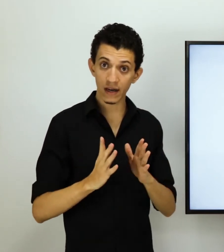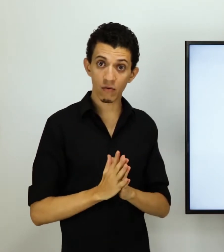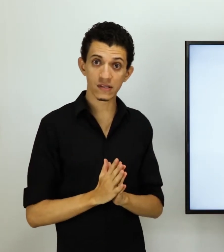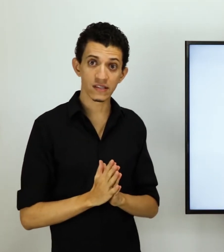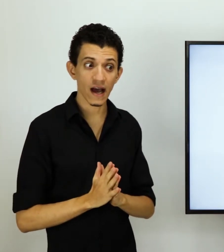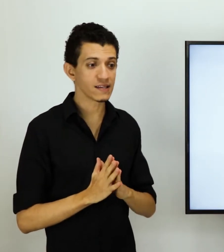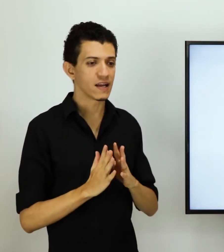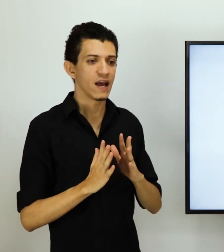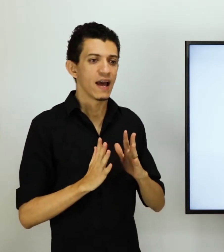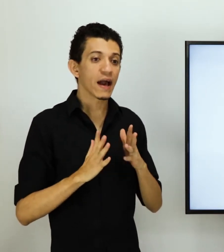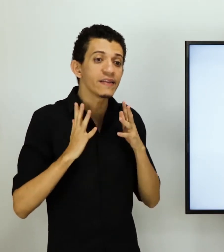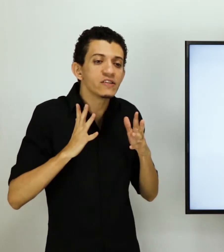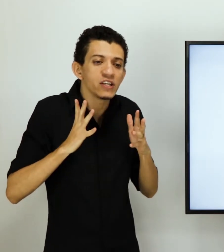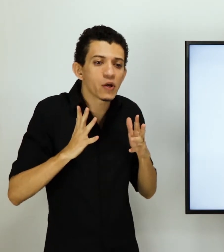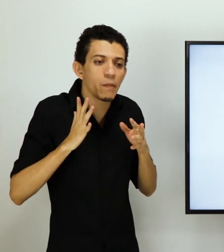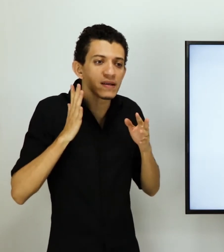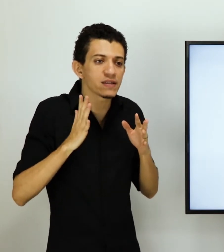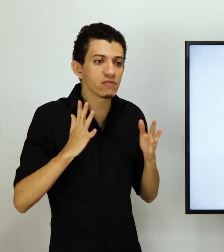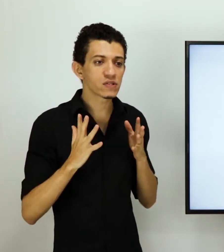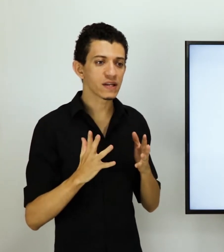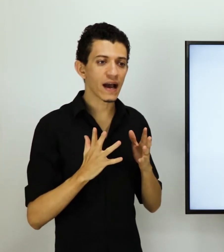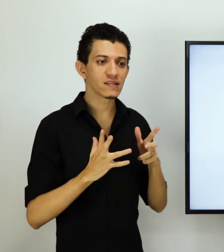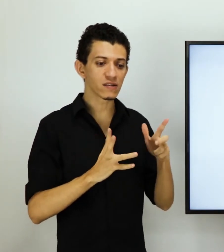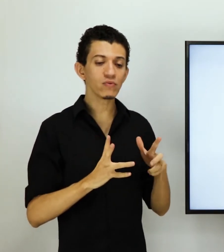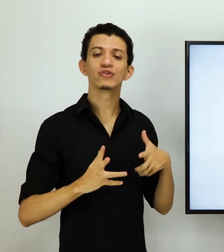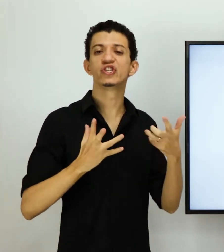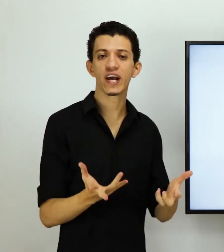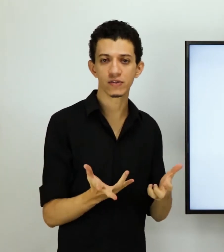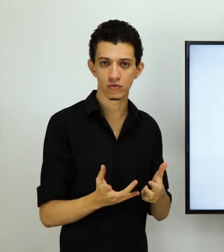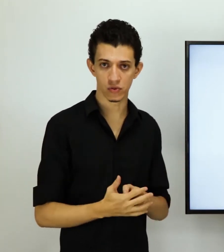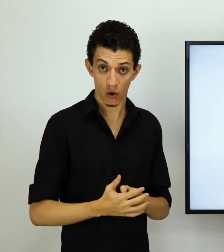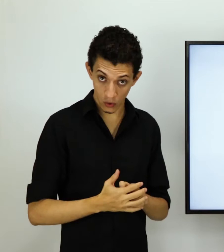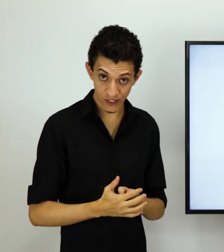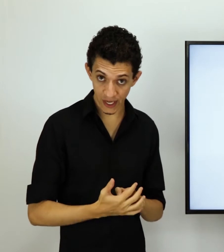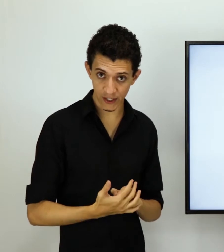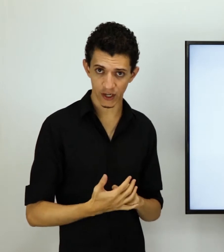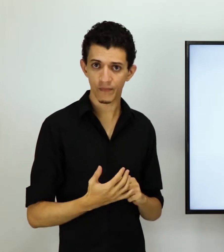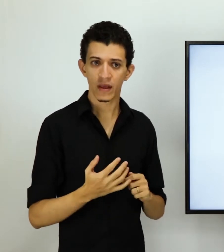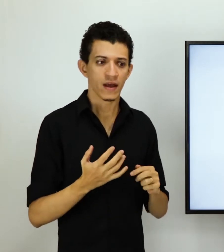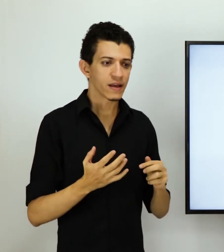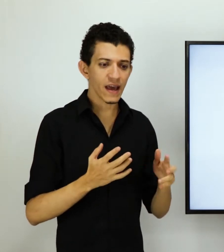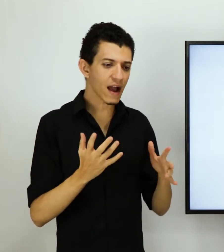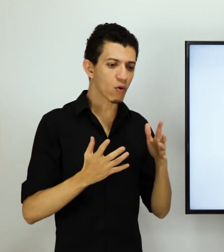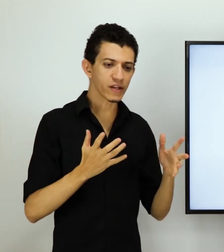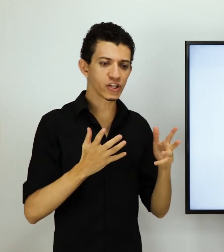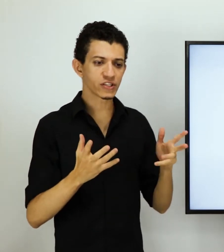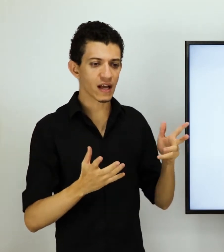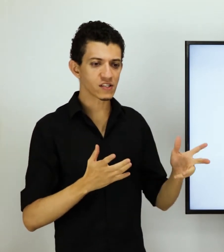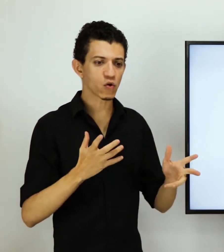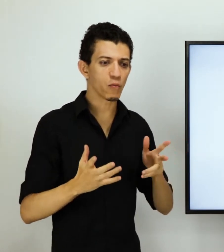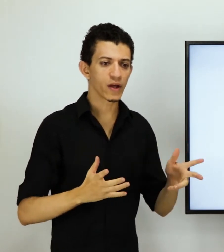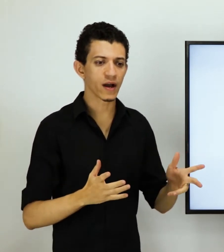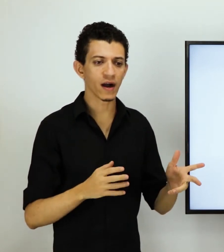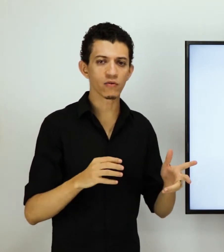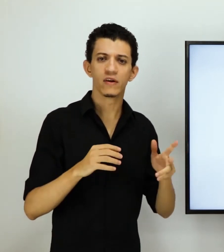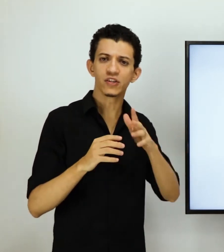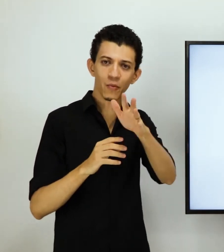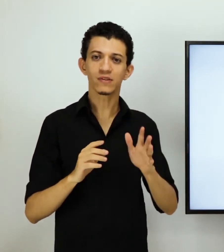de sinais, é que tem gente que pensa que os sinais são gestos, ou seja, que é quando a gente está se comunicando, tipo quando você está